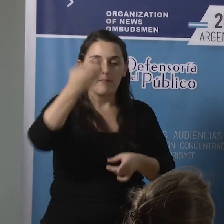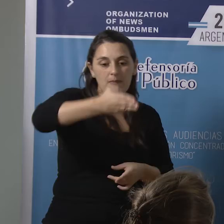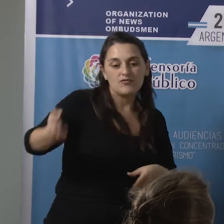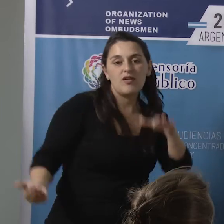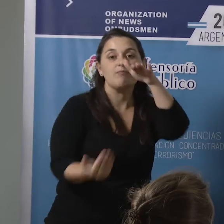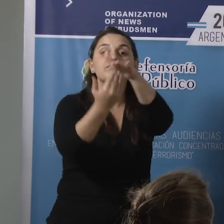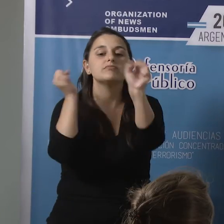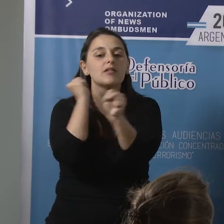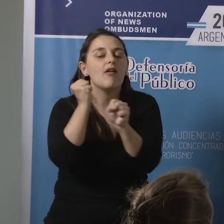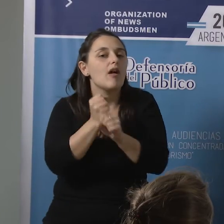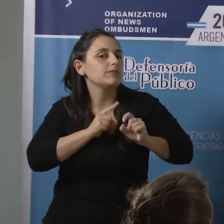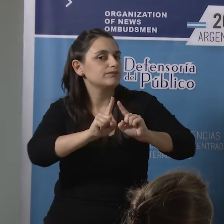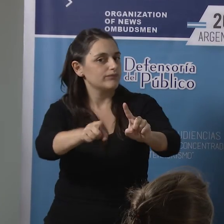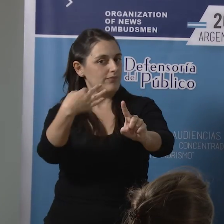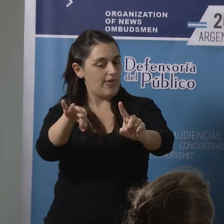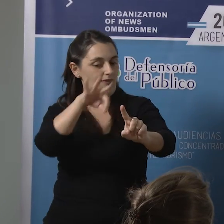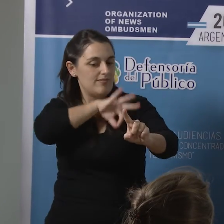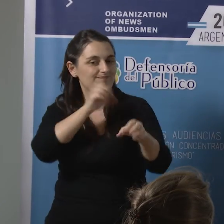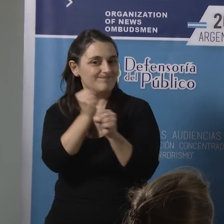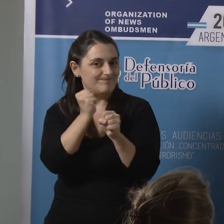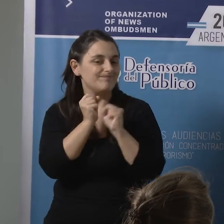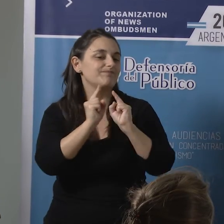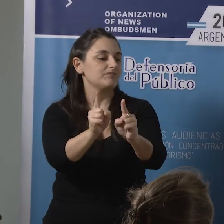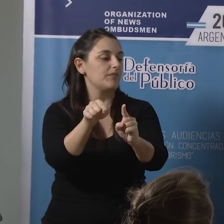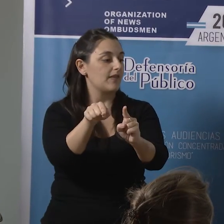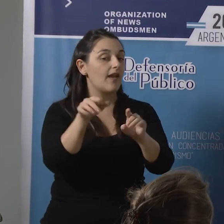a las defensorías, podrían modificar